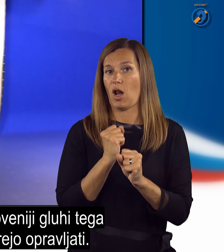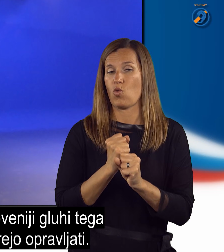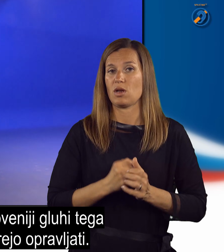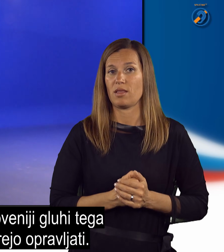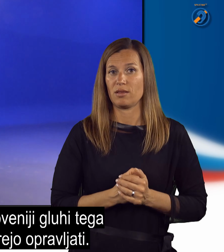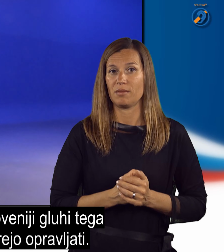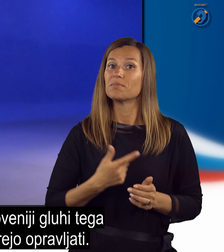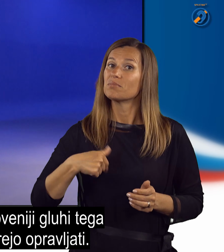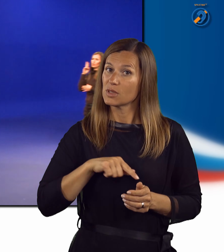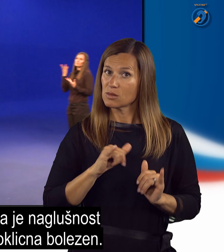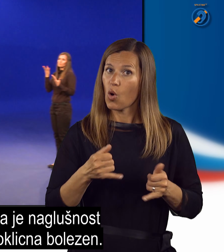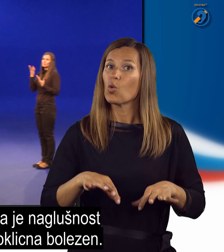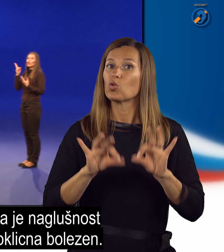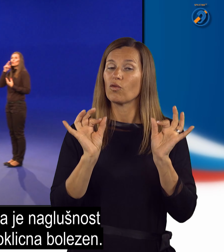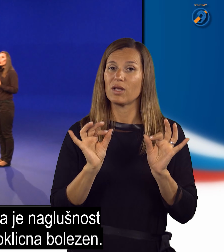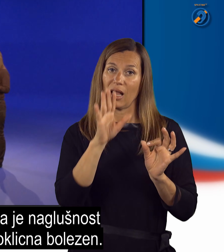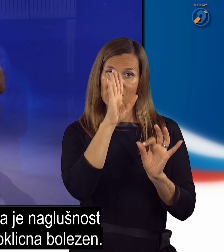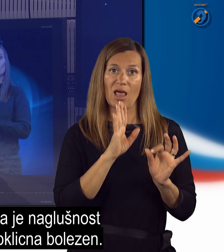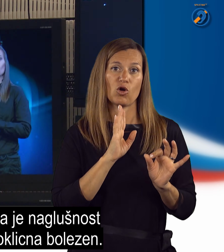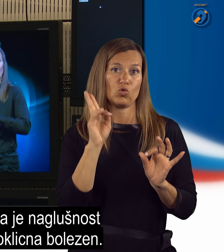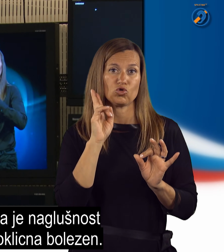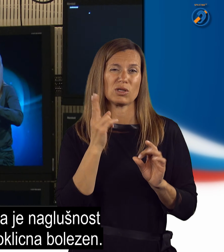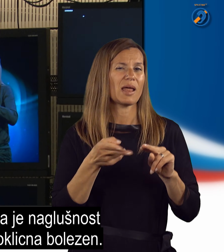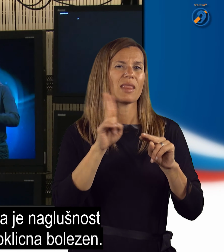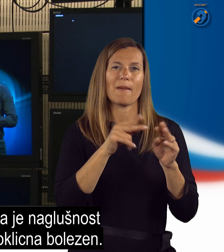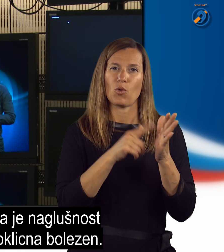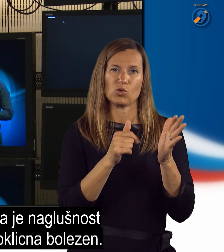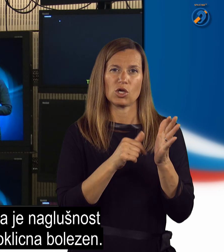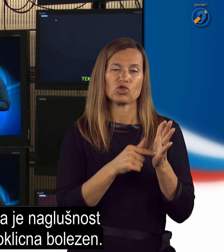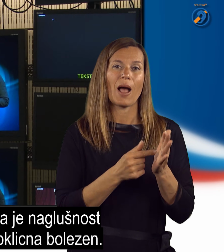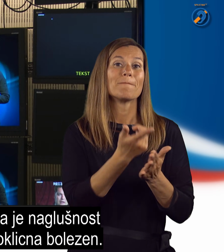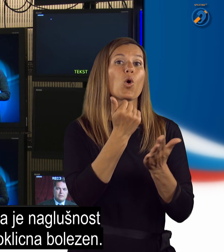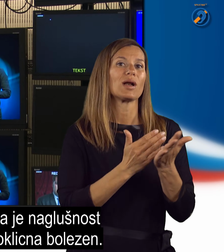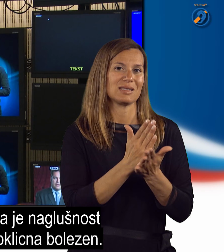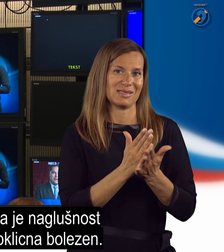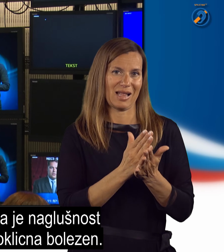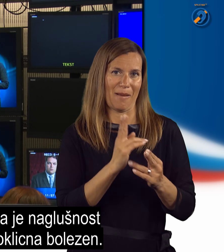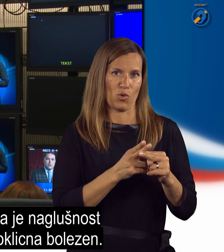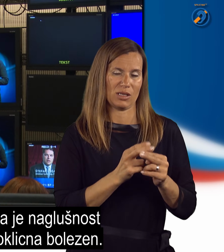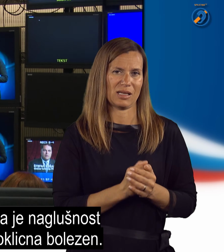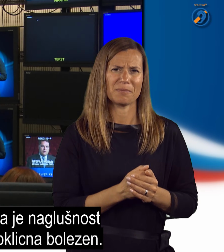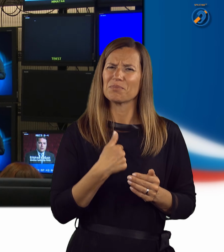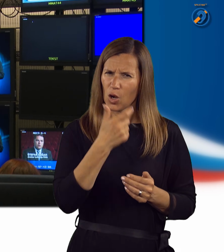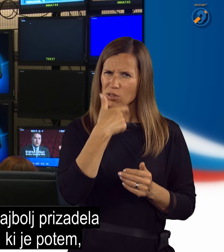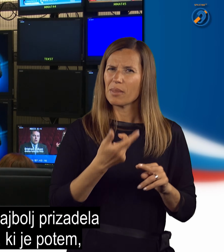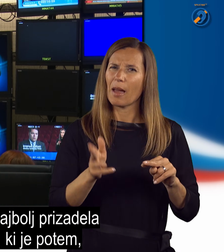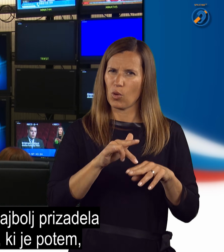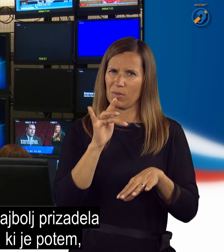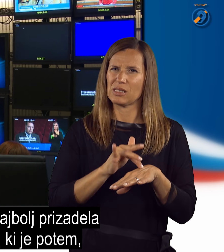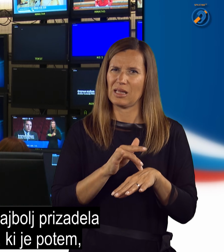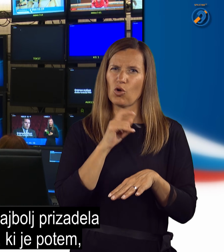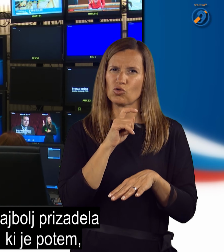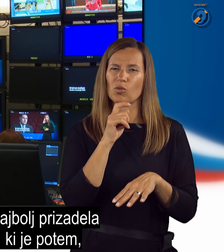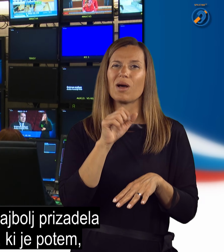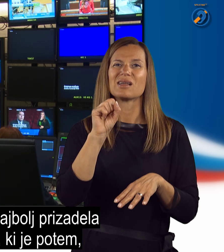gluhi ne morejo opravljati. Ugotovili smo, da je naglušnost najpogostejša poklicna bolezen. Osebno me